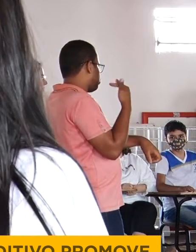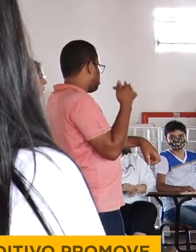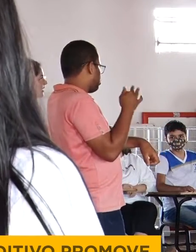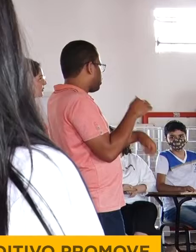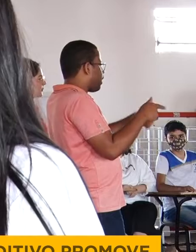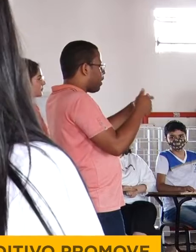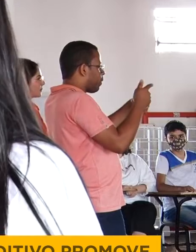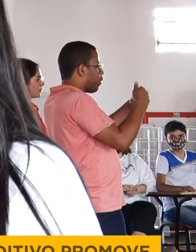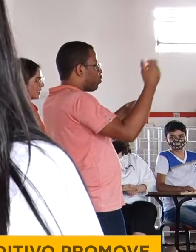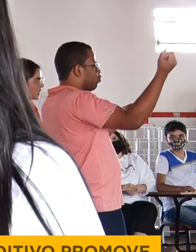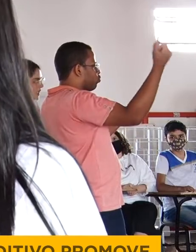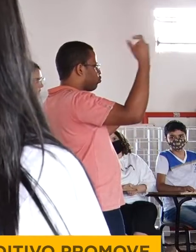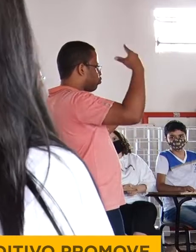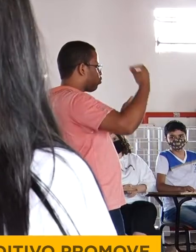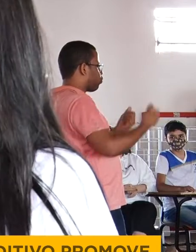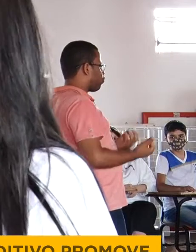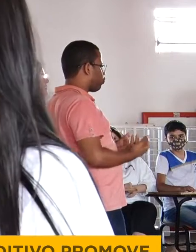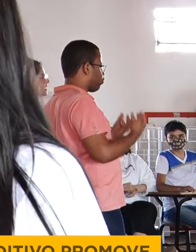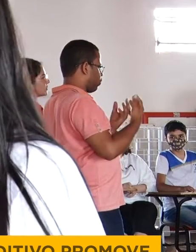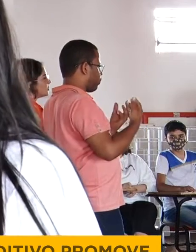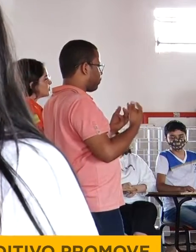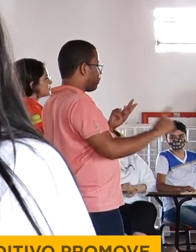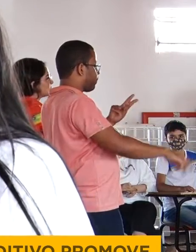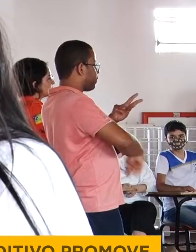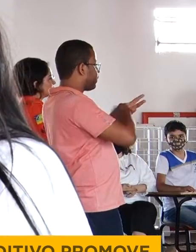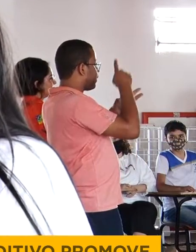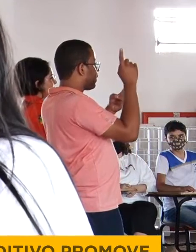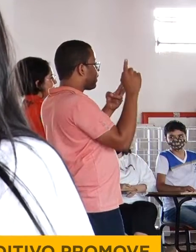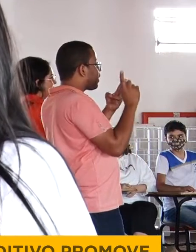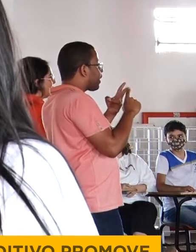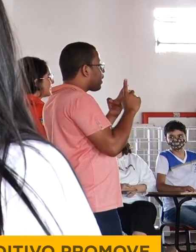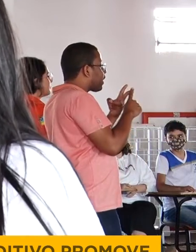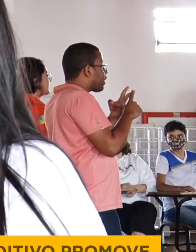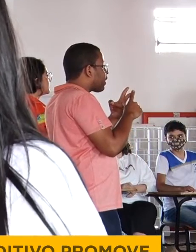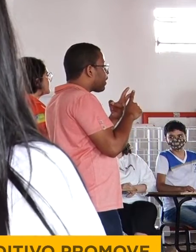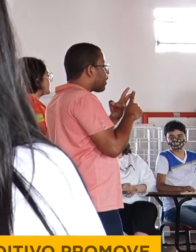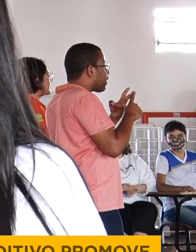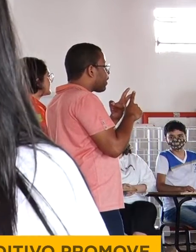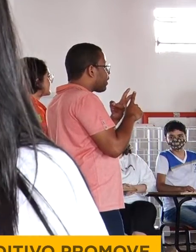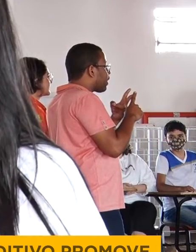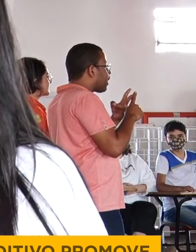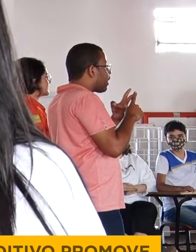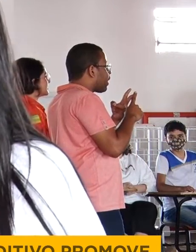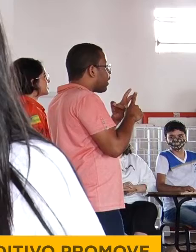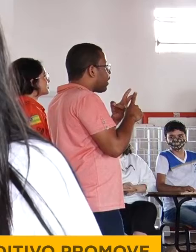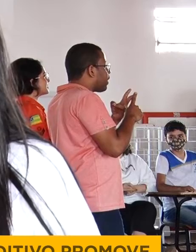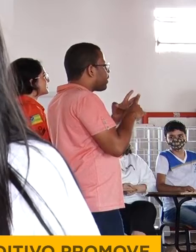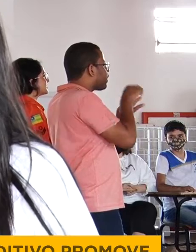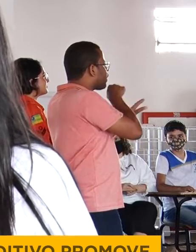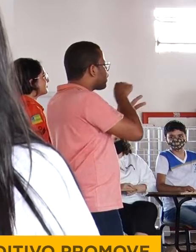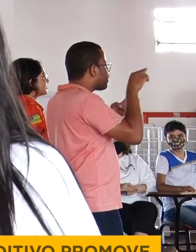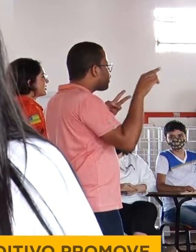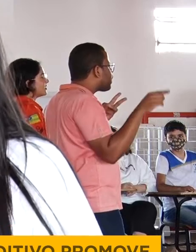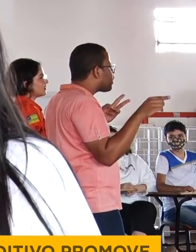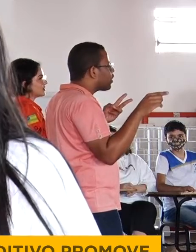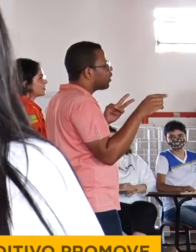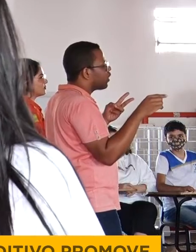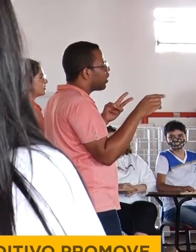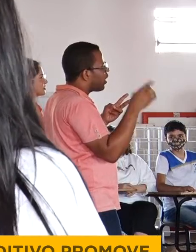entendam a questão da inclusão a questão de entender esse contexto de que a Libras não é mais uma